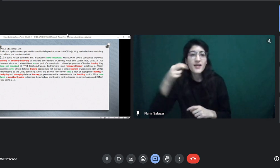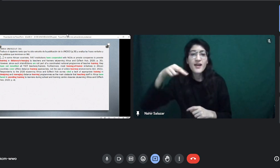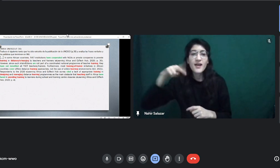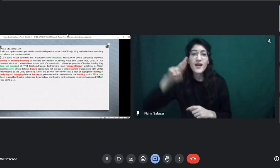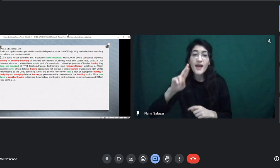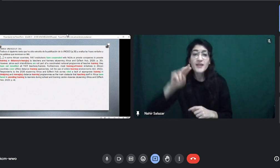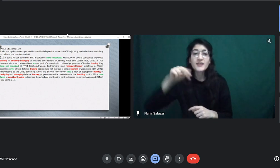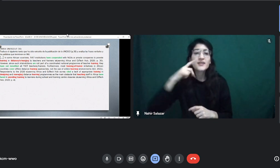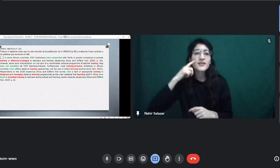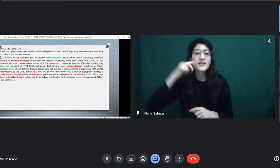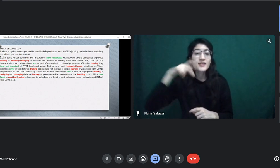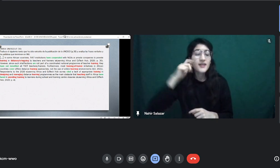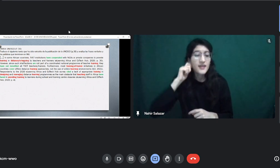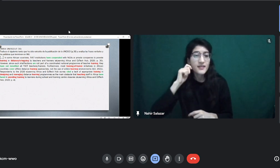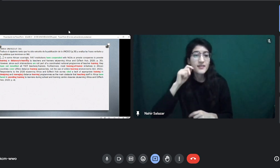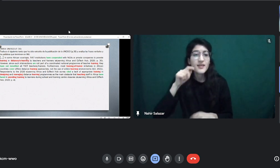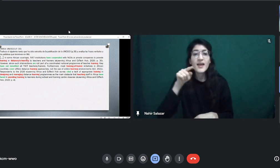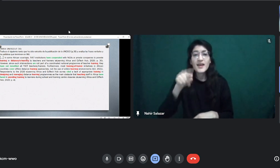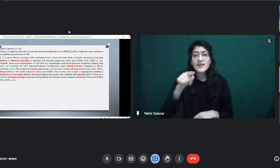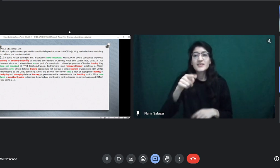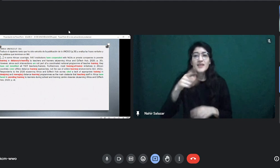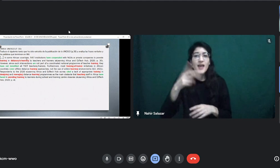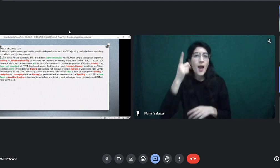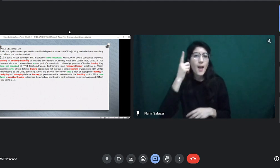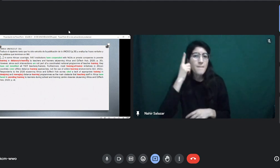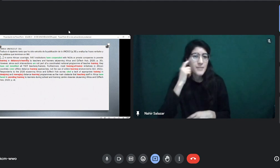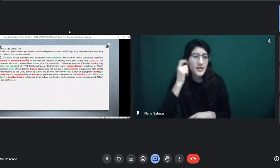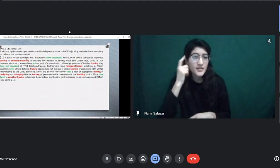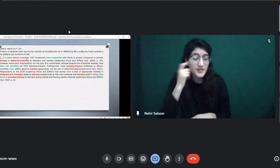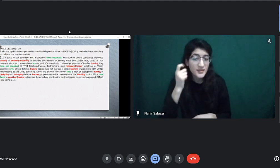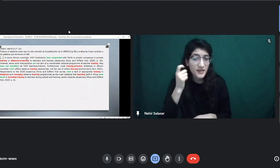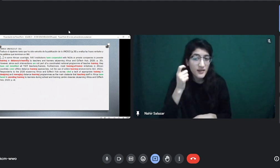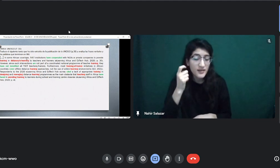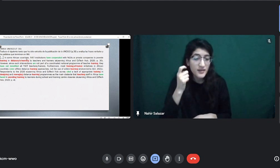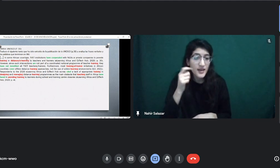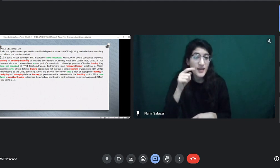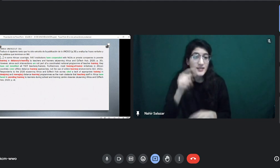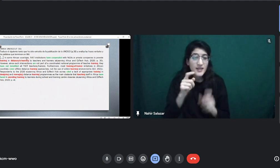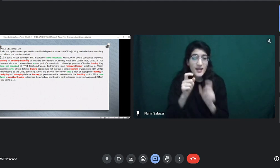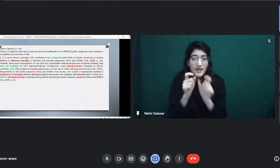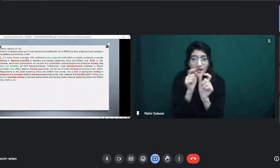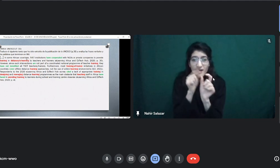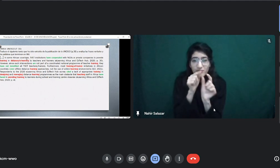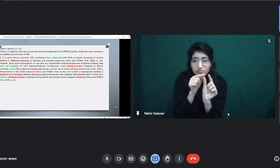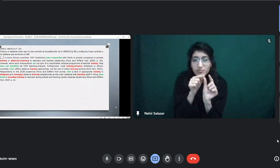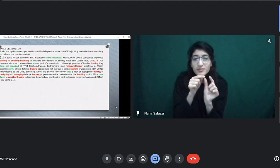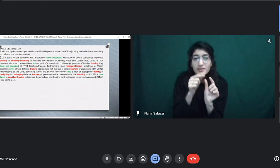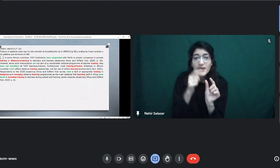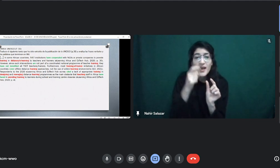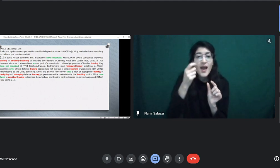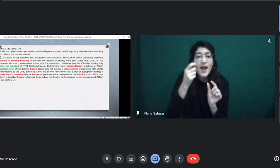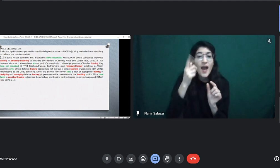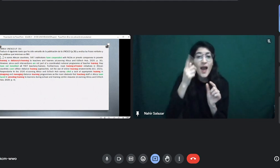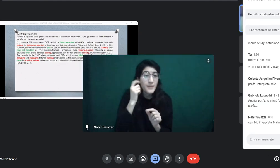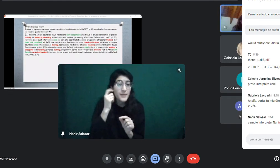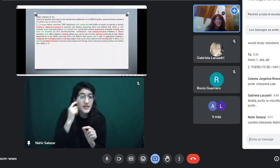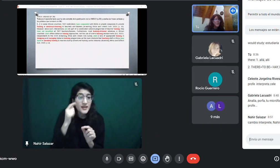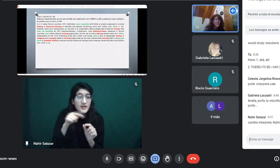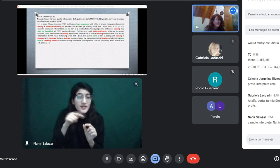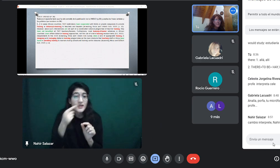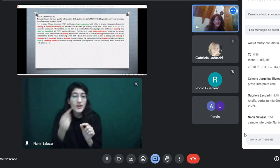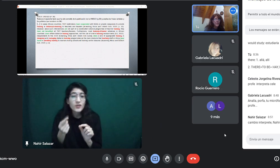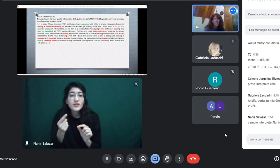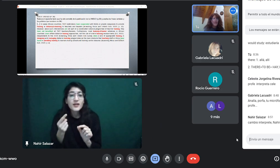aprendizaje. Learn viene de la raíz, learn es aprender. Y learner, acá lo pongo,